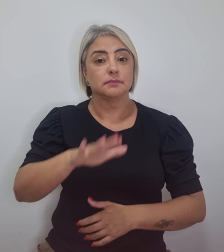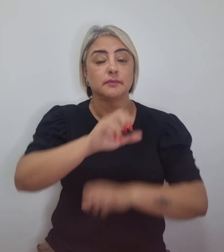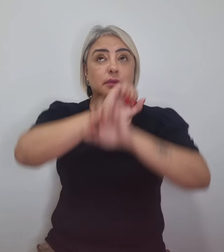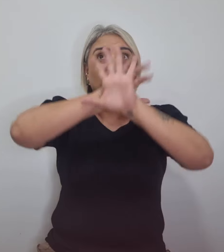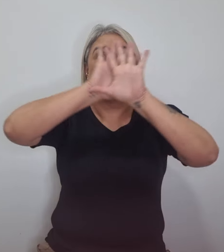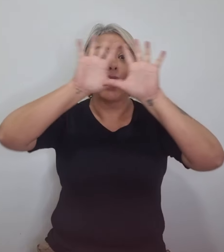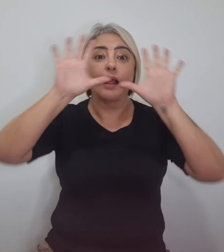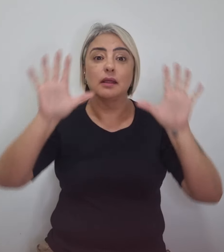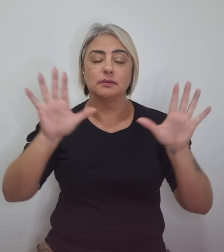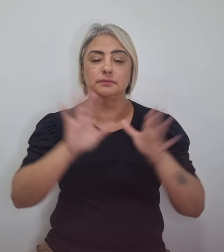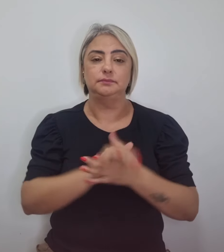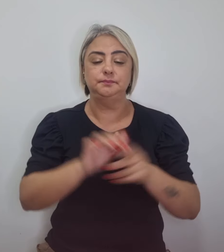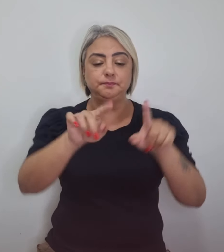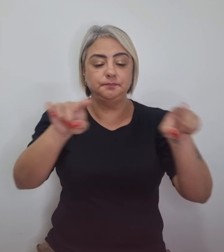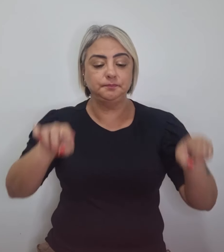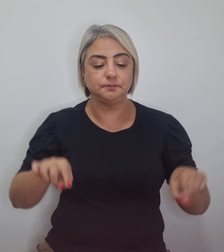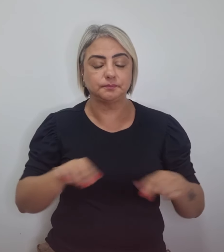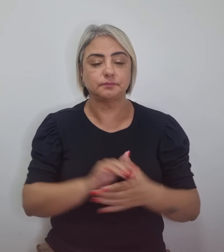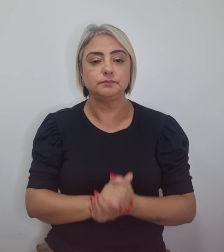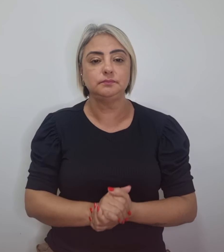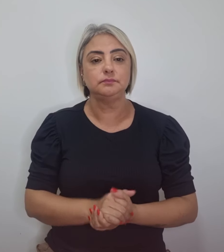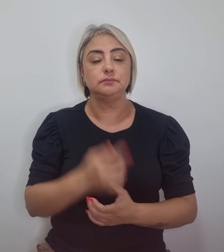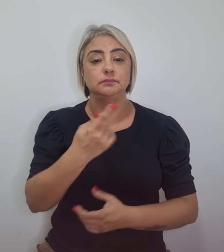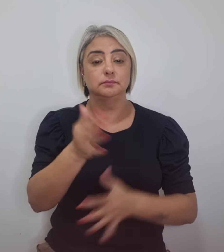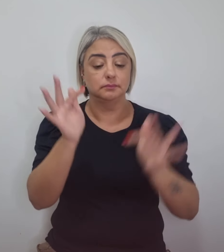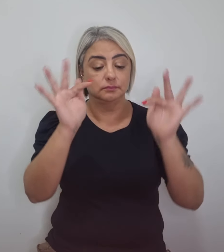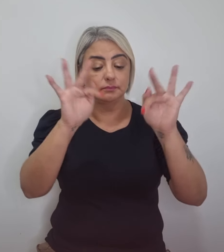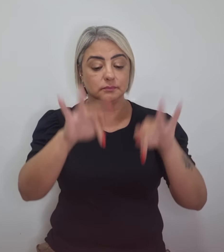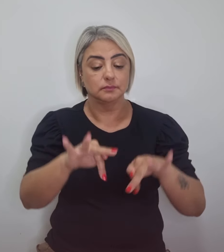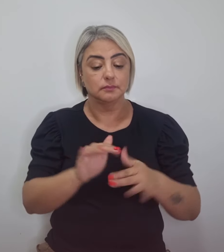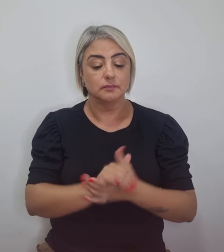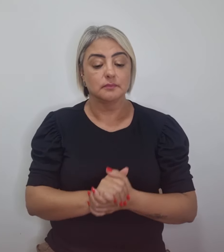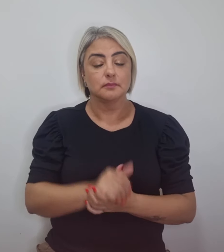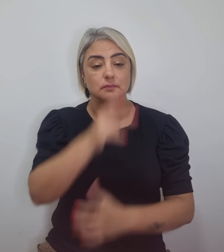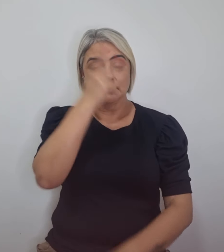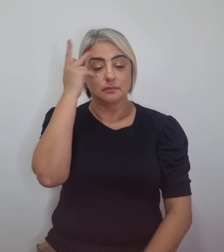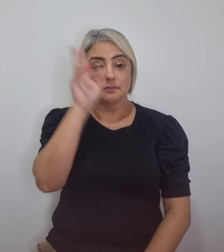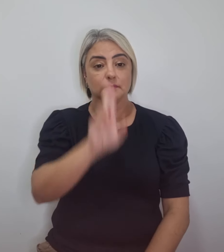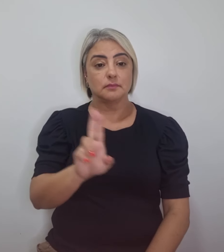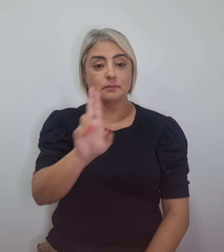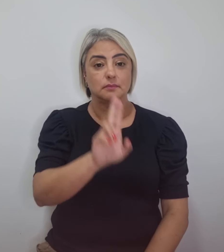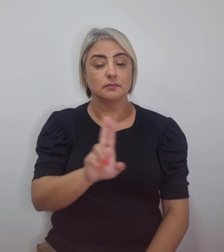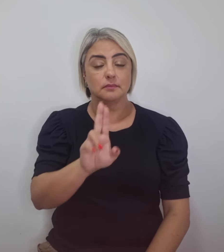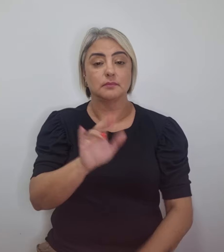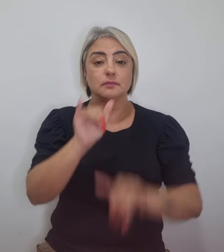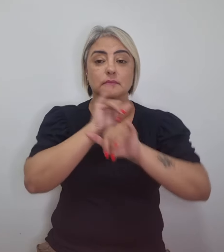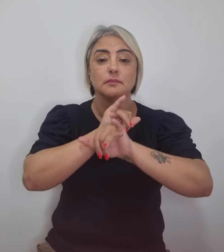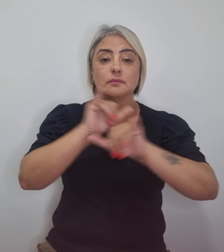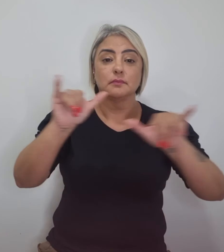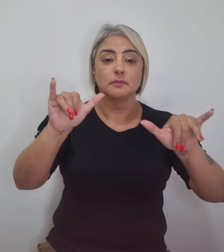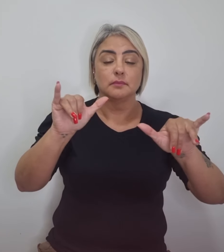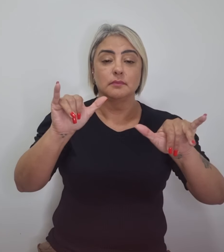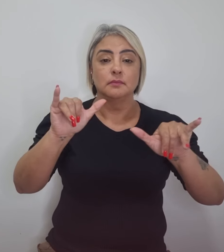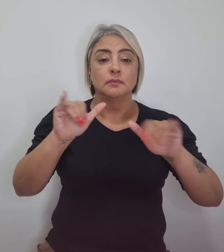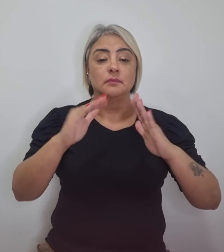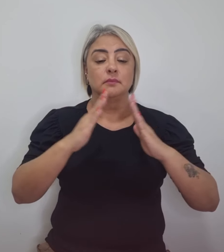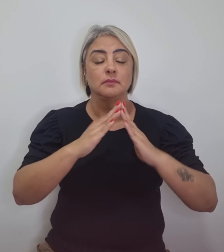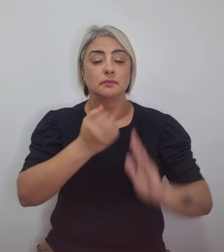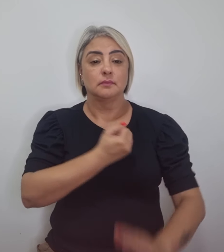iluminado. Para finalizar, o usuário deve informar endereço, número